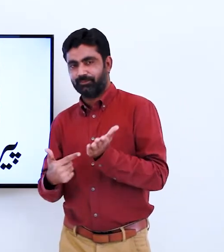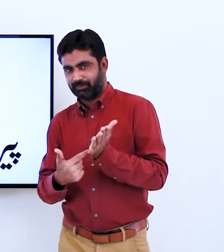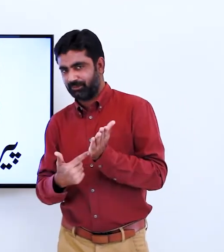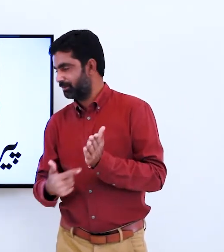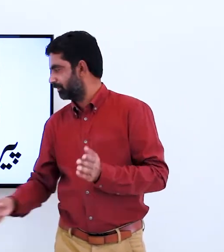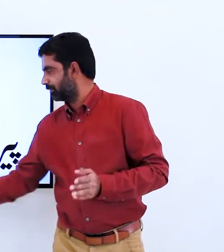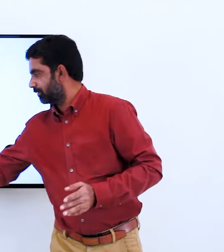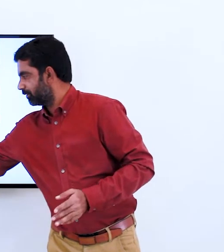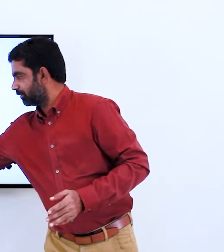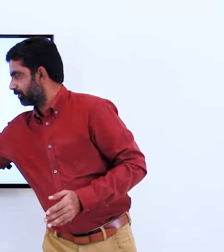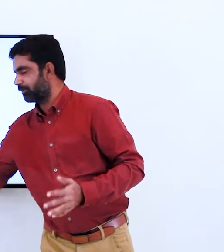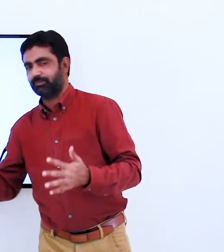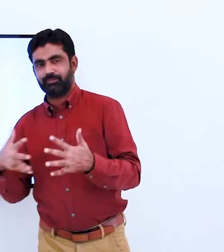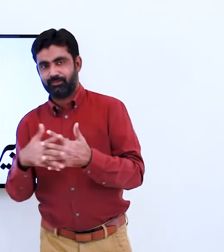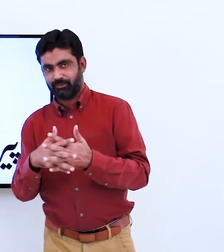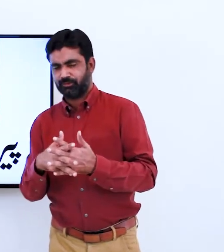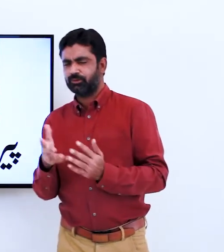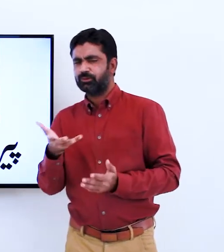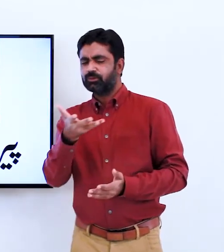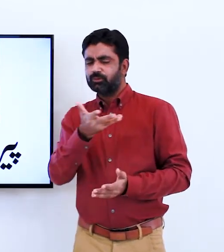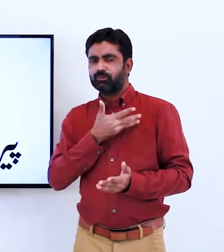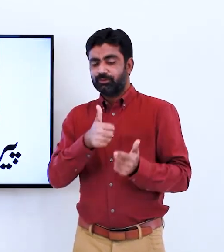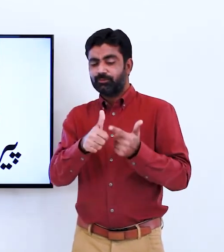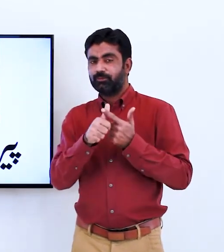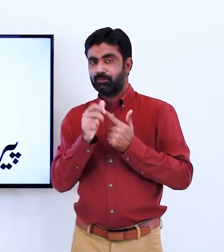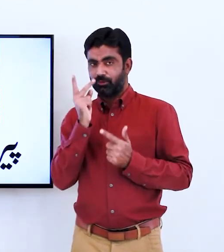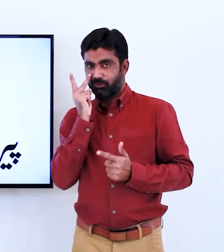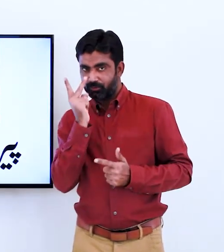मंगल या बुध? जवाब बताएं।